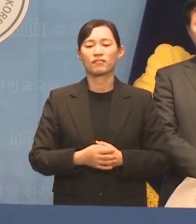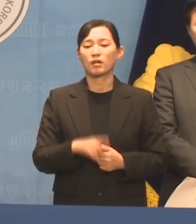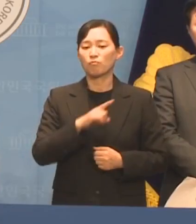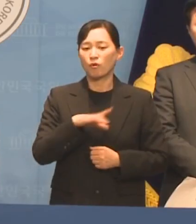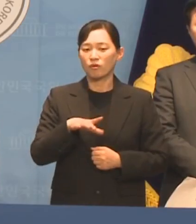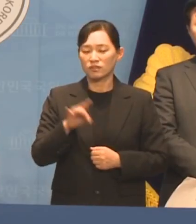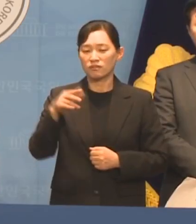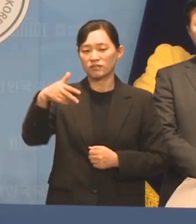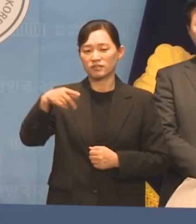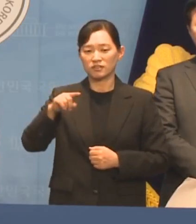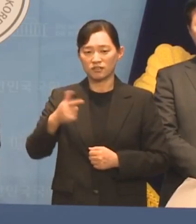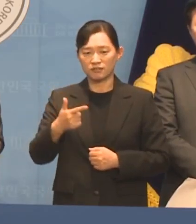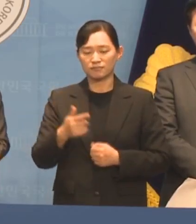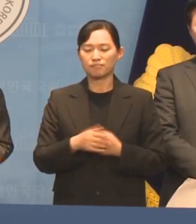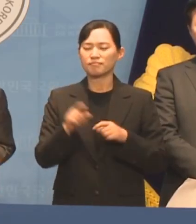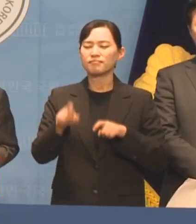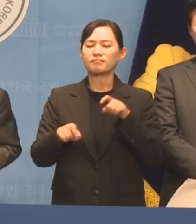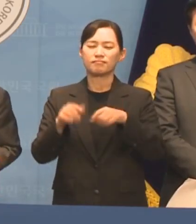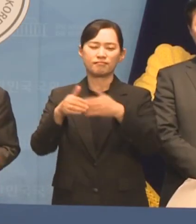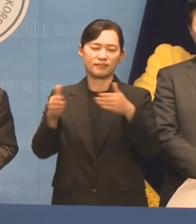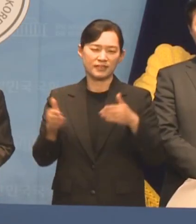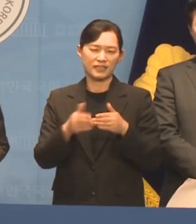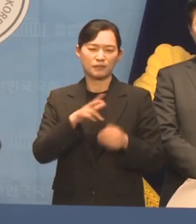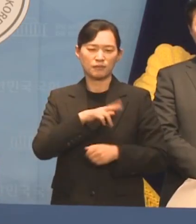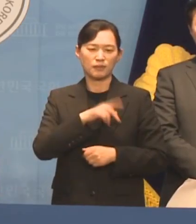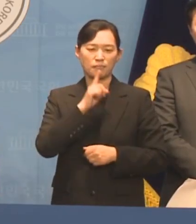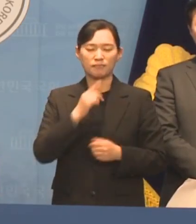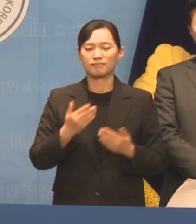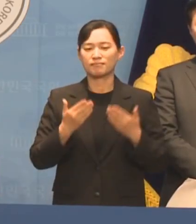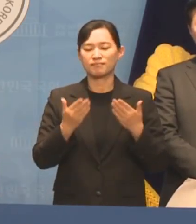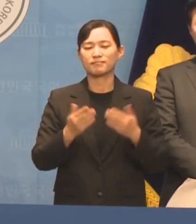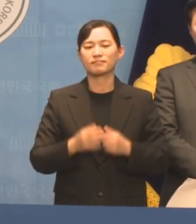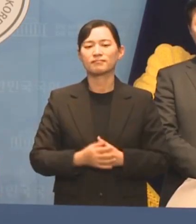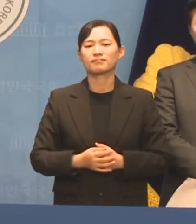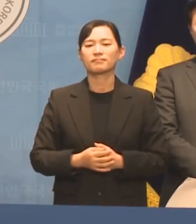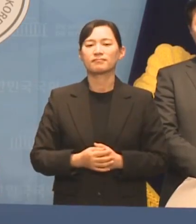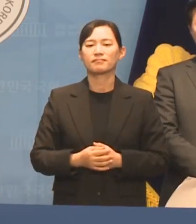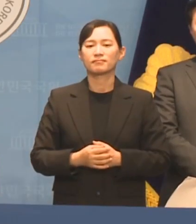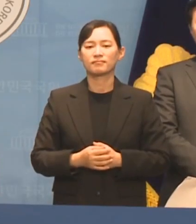먼저 전현희 노동존중 실천단장님의 발언 듣도록 하겠습니다.